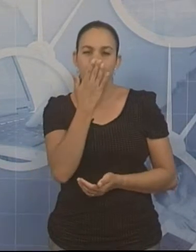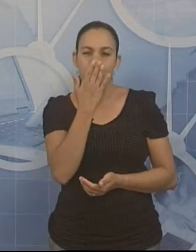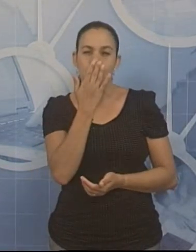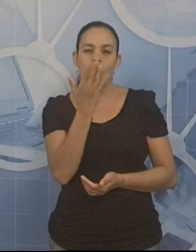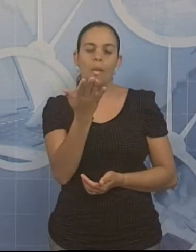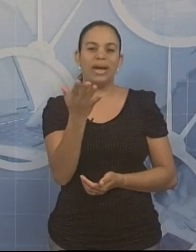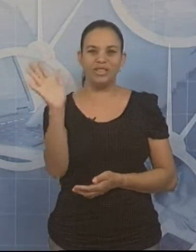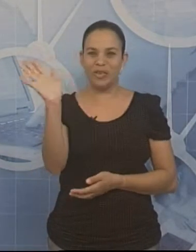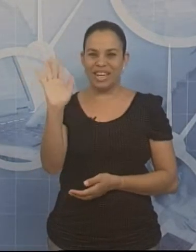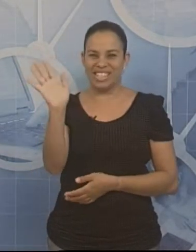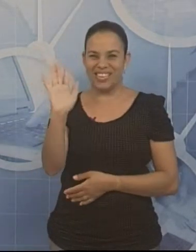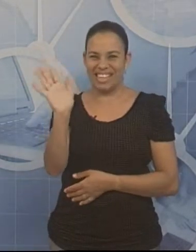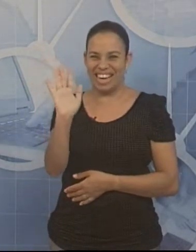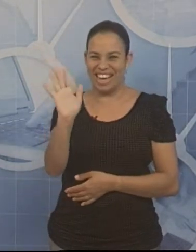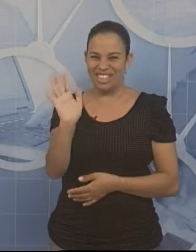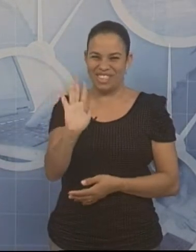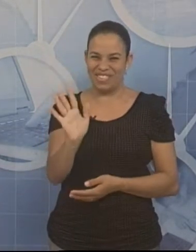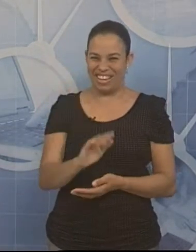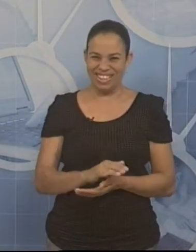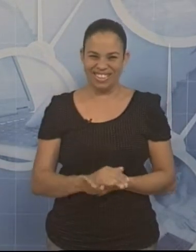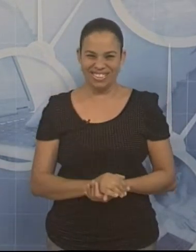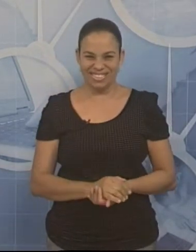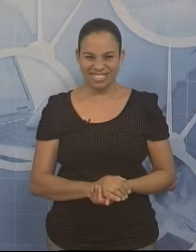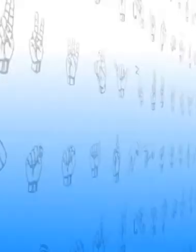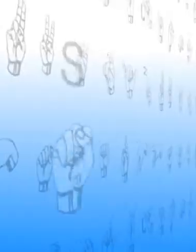um beijo no coração e até lá a gente se vê